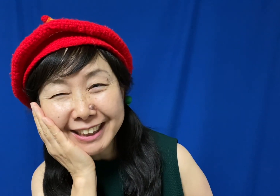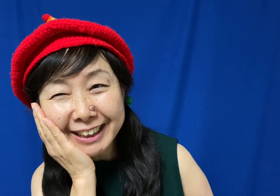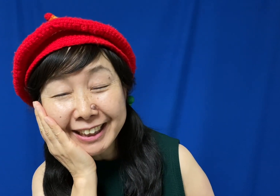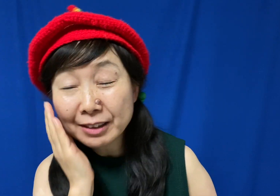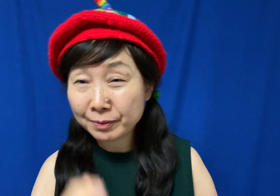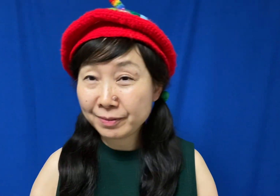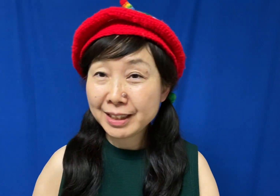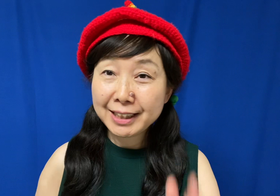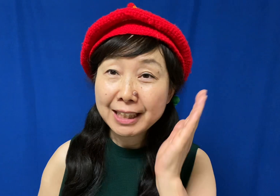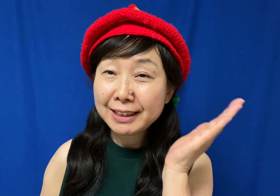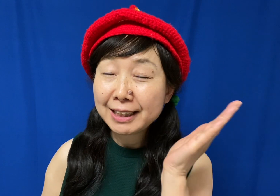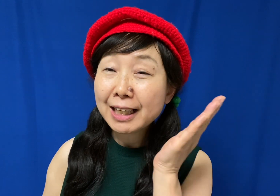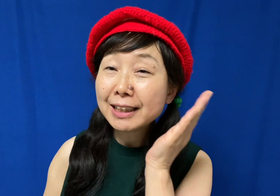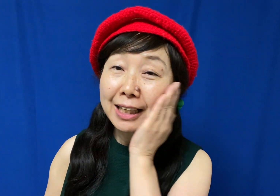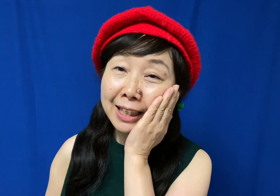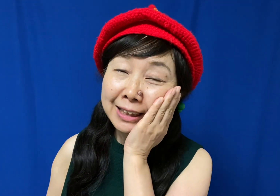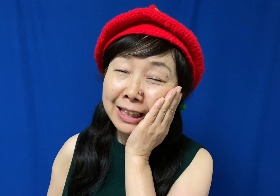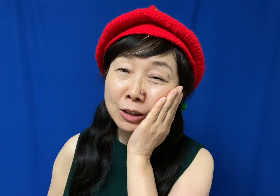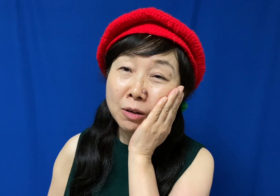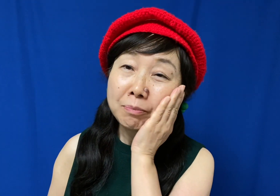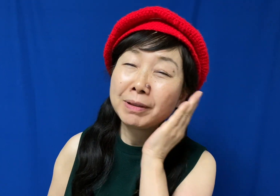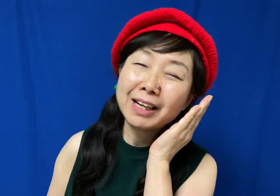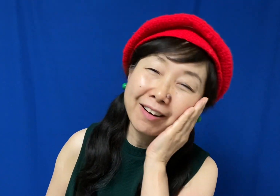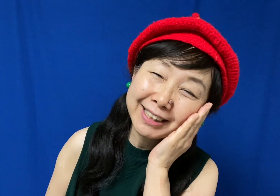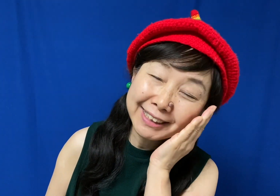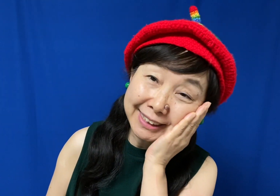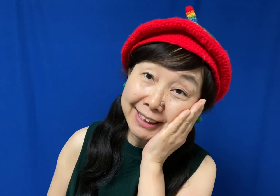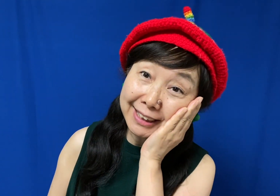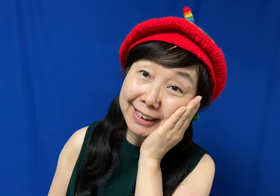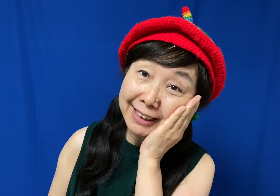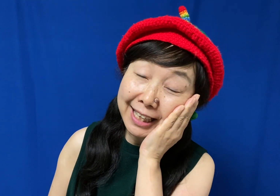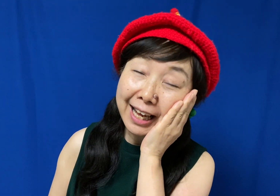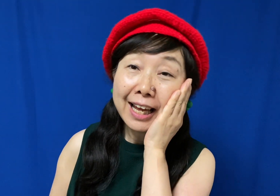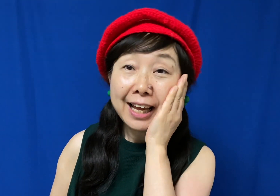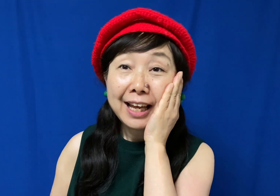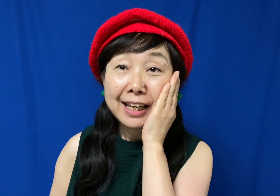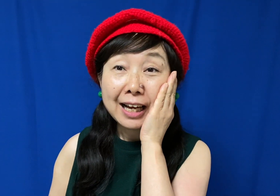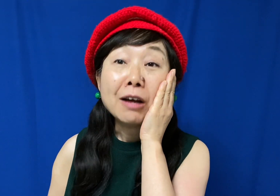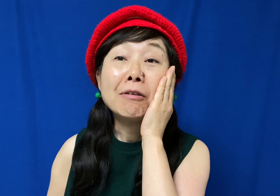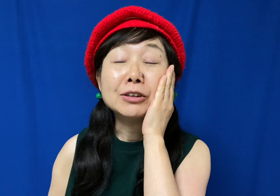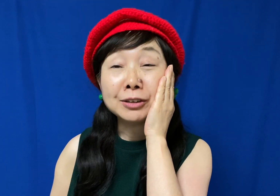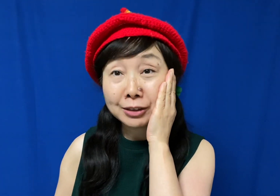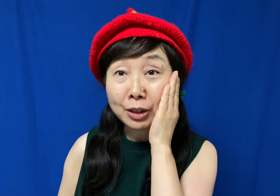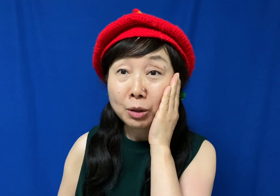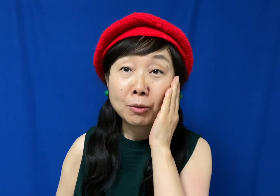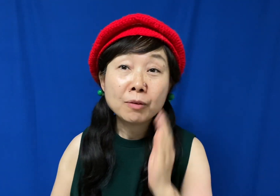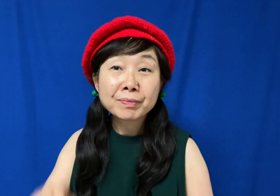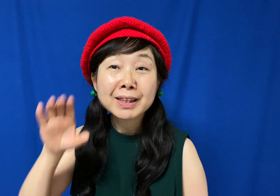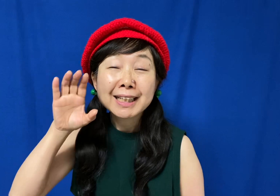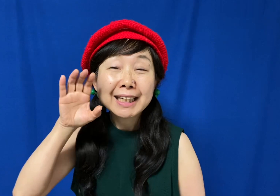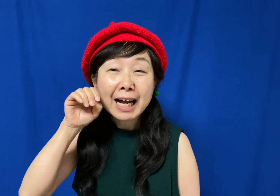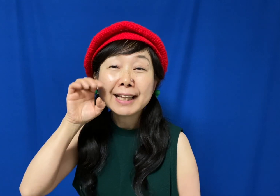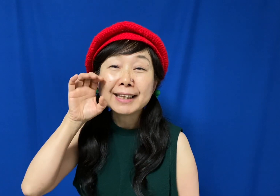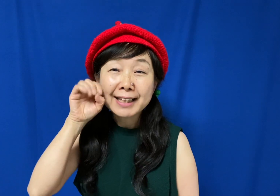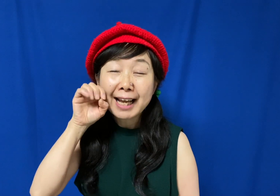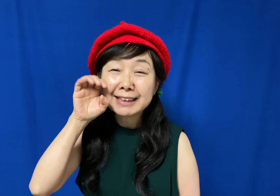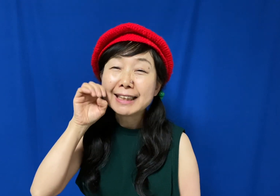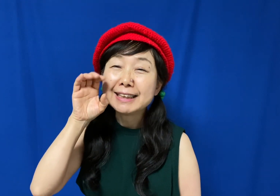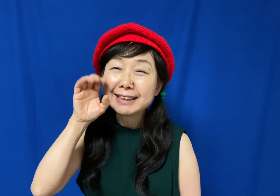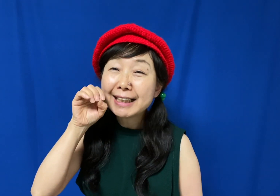い、左手だったら左のほっぺで美味しいって表すんですけども、噛んでシャキシャキ